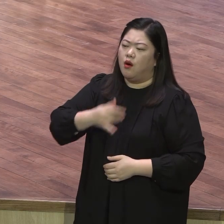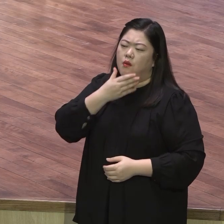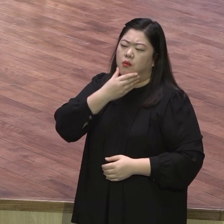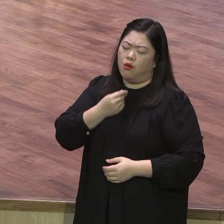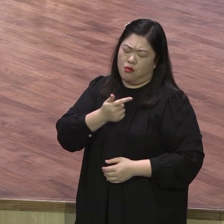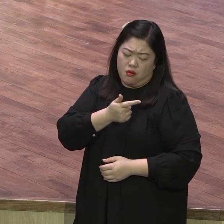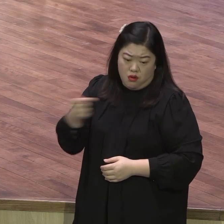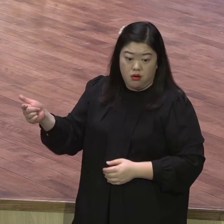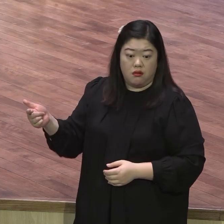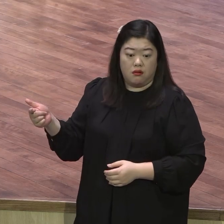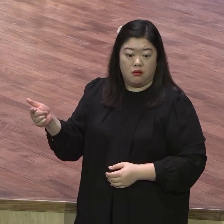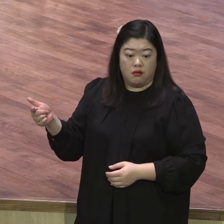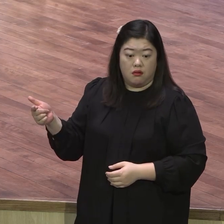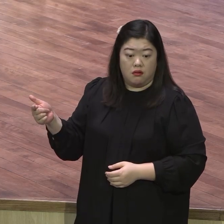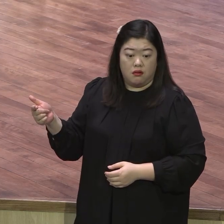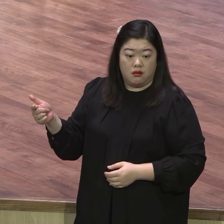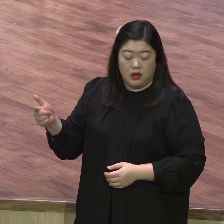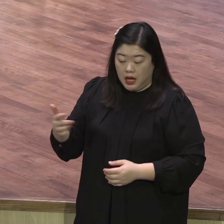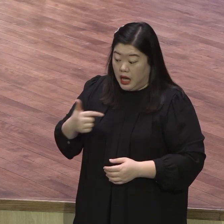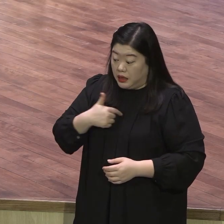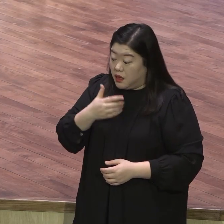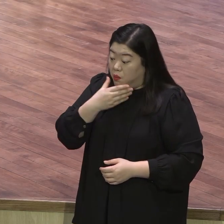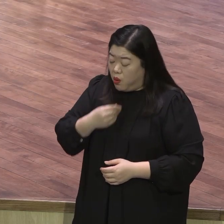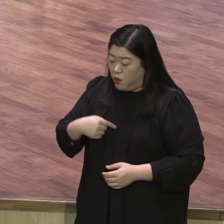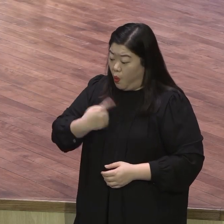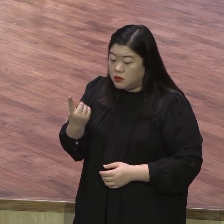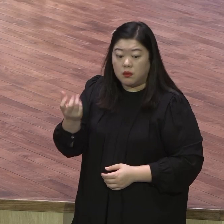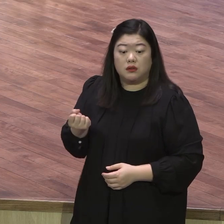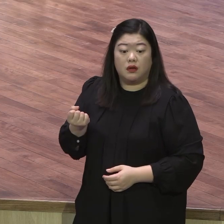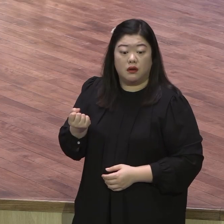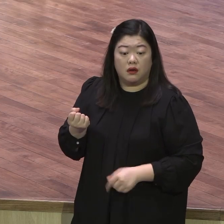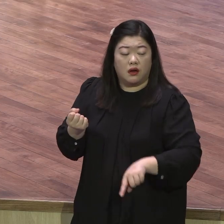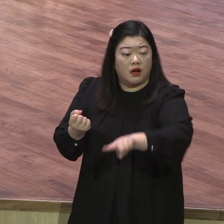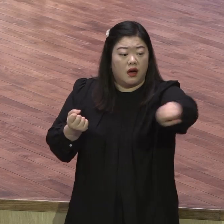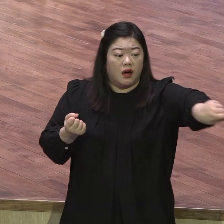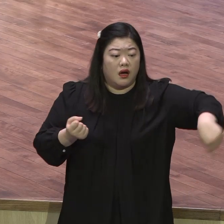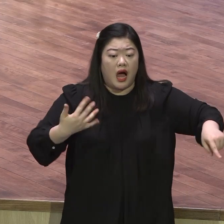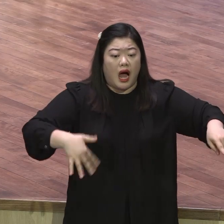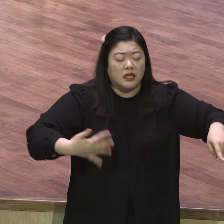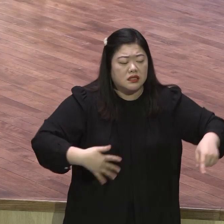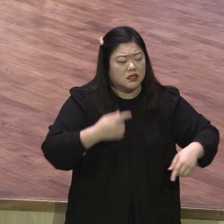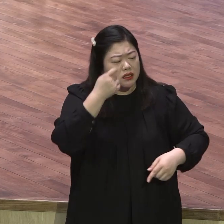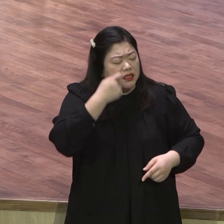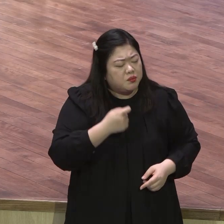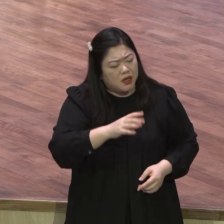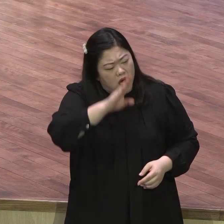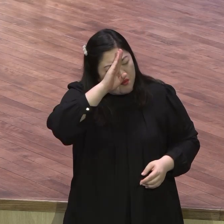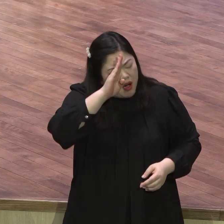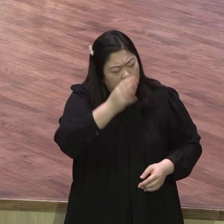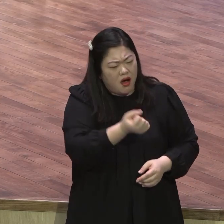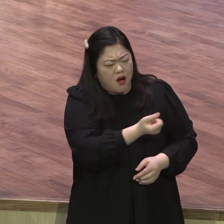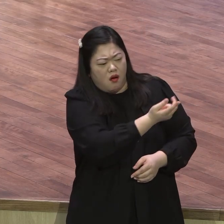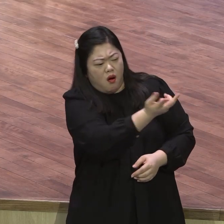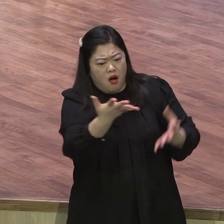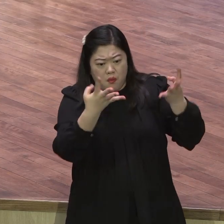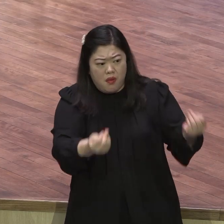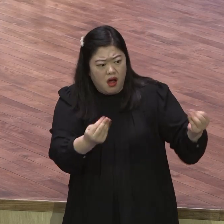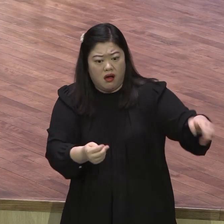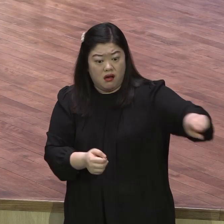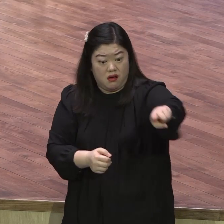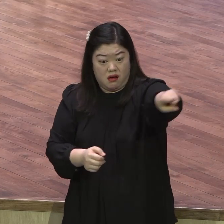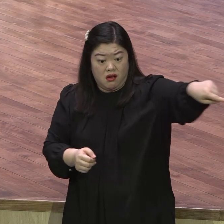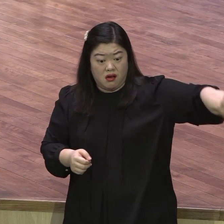이 땅에 잠시 사는 동안에 오는 모든 고난과 외로움과 실패과 좌절과 아픔과 질병과 이 모든 것들 다